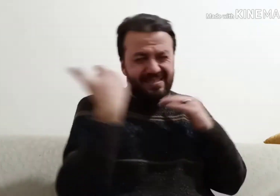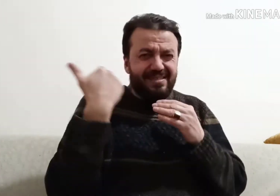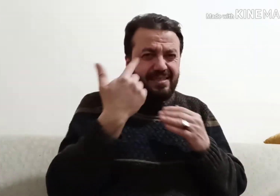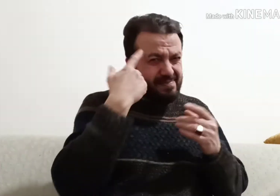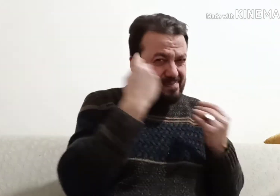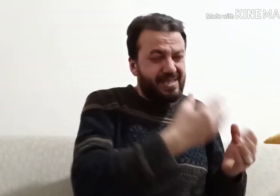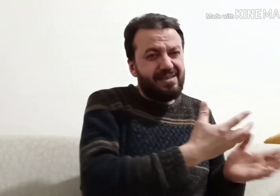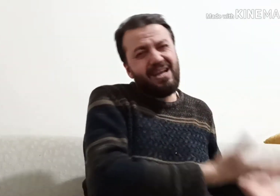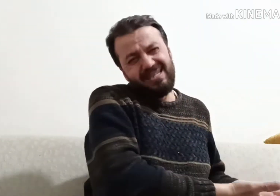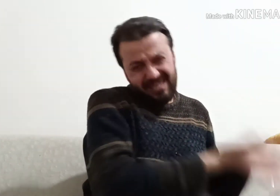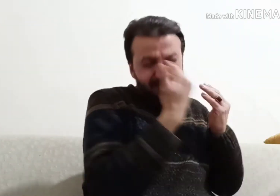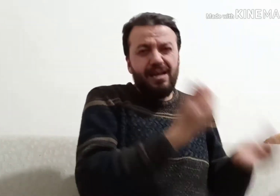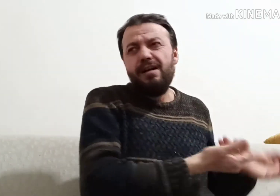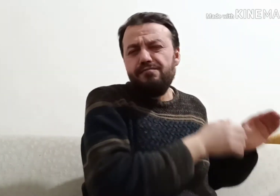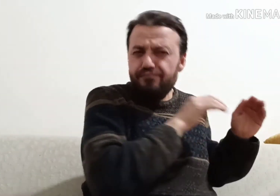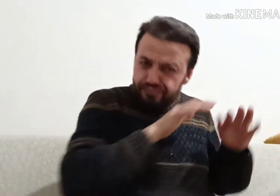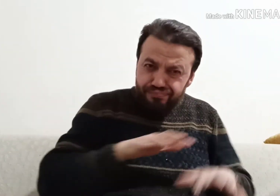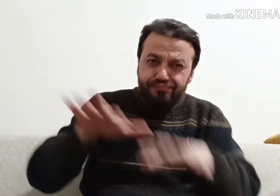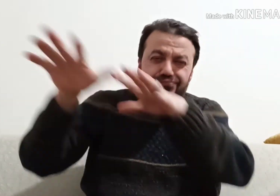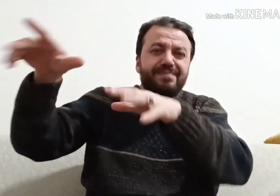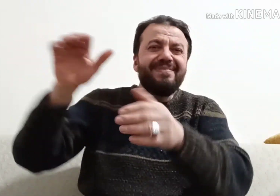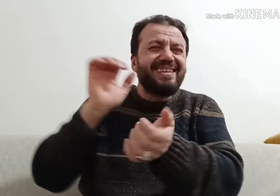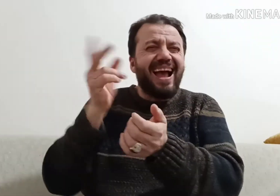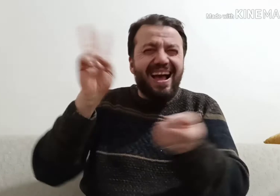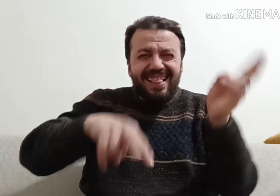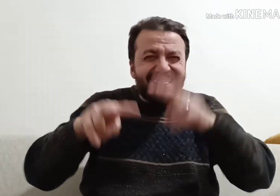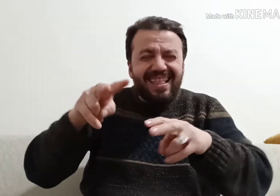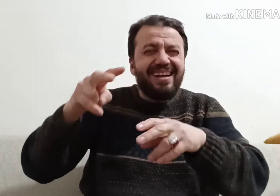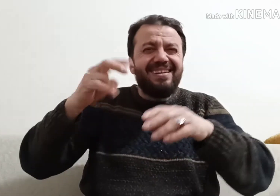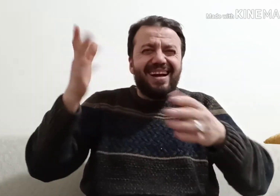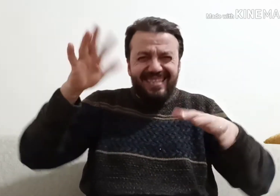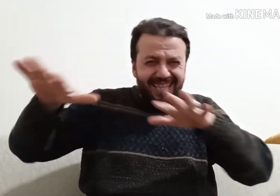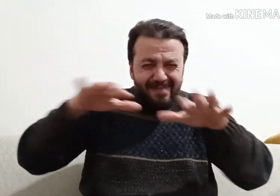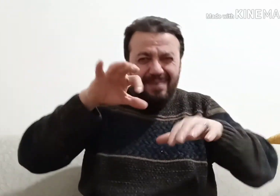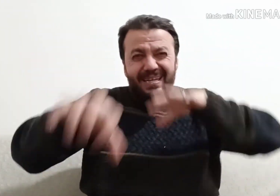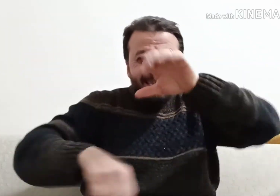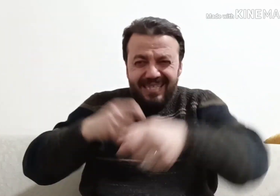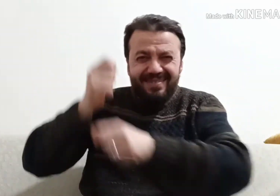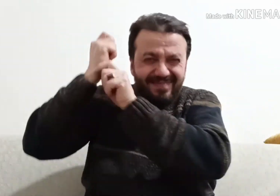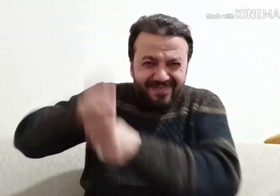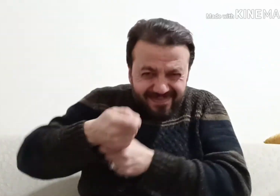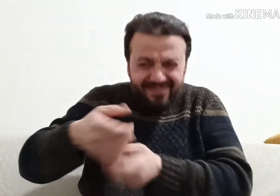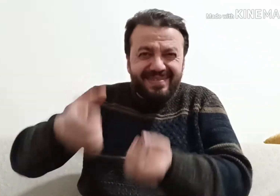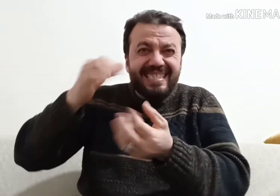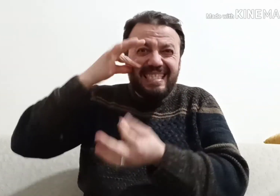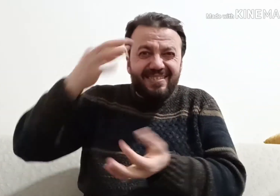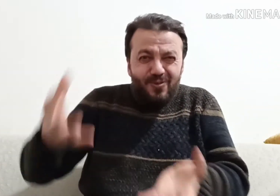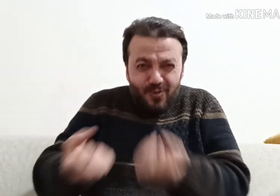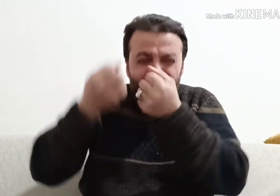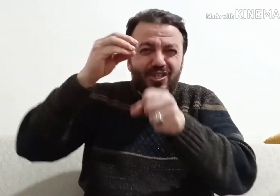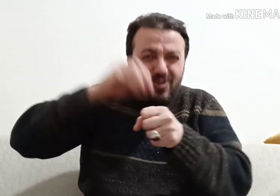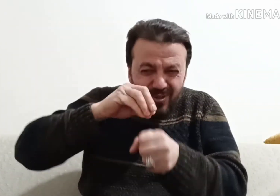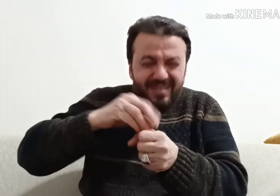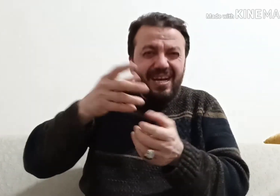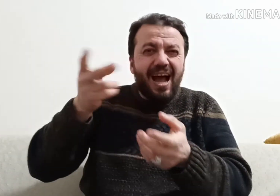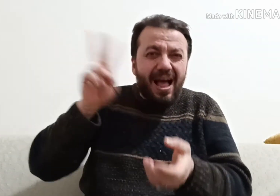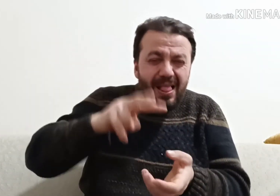Hapishanedeki işte kişiler de hemen gidiyorlar, yardımcı oluyorlar işte ne isterlerse yapıyorlar. Bir günlük